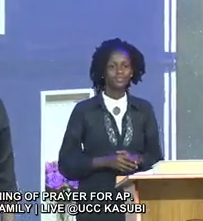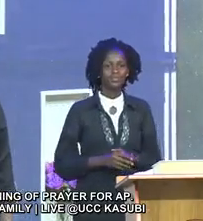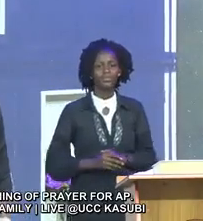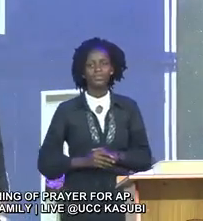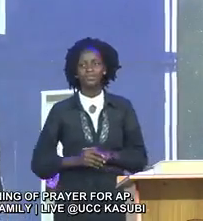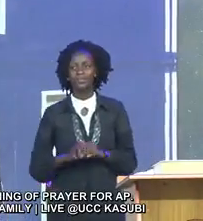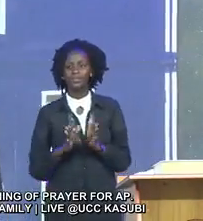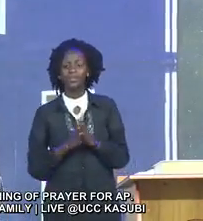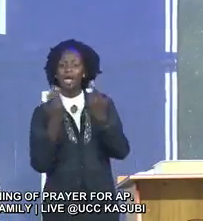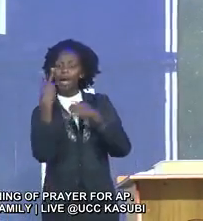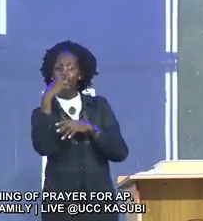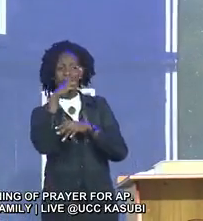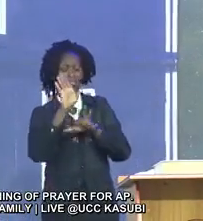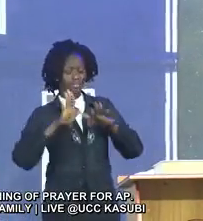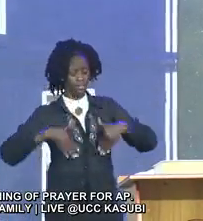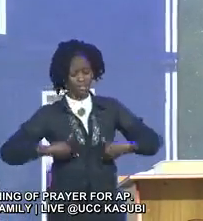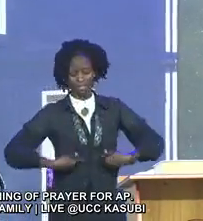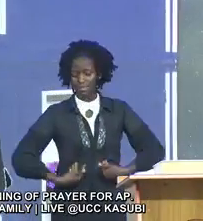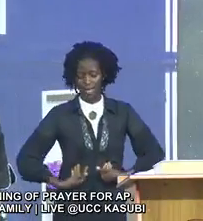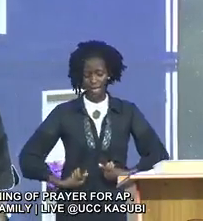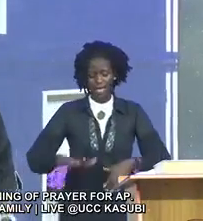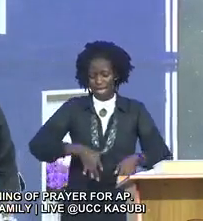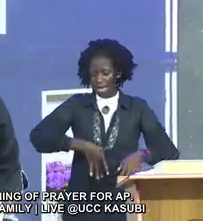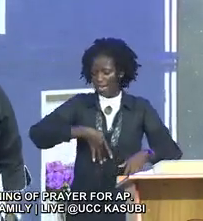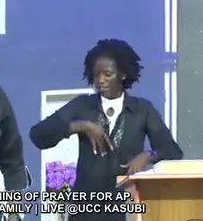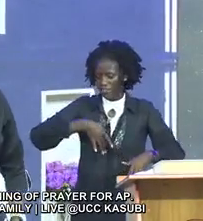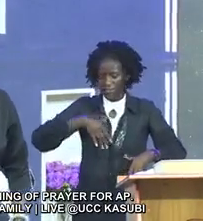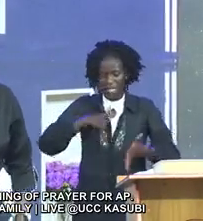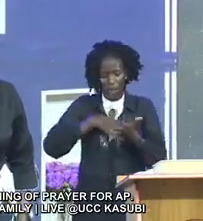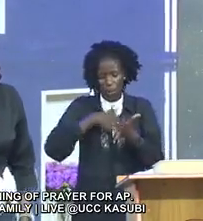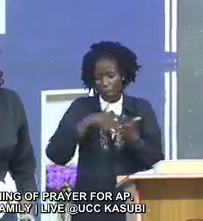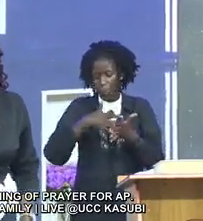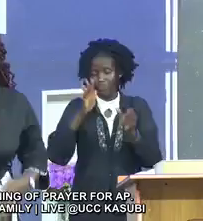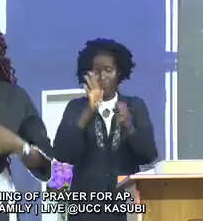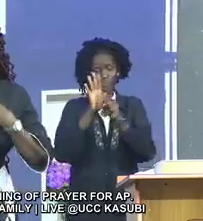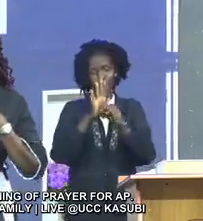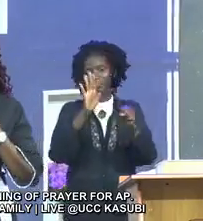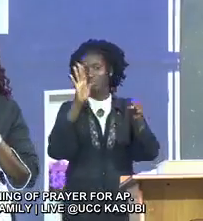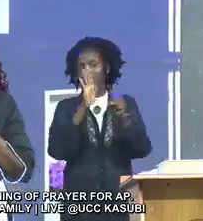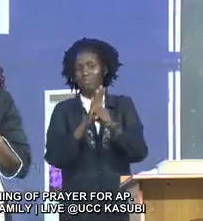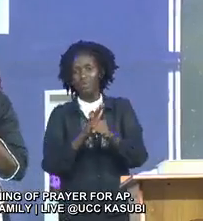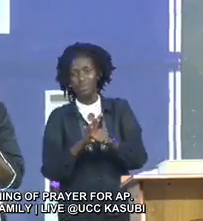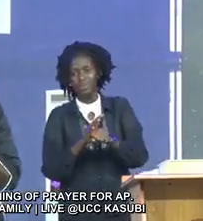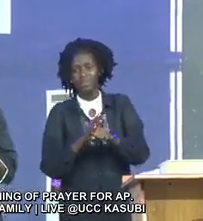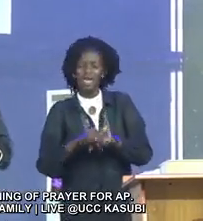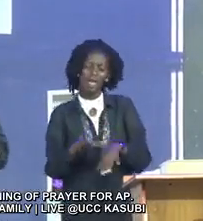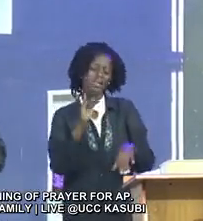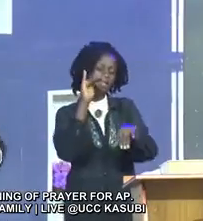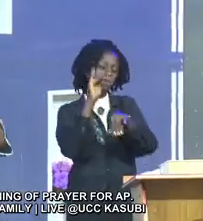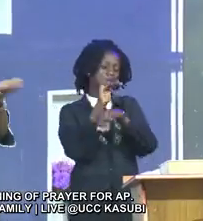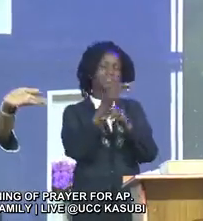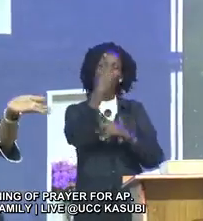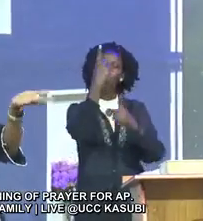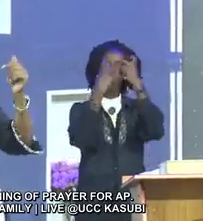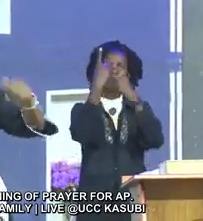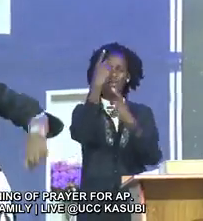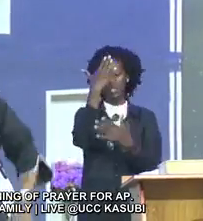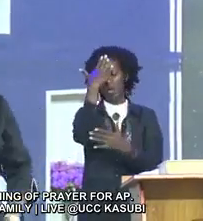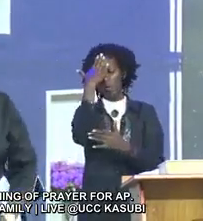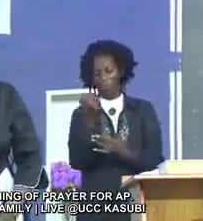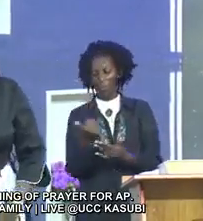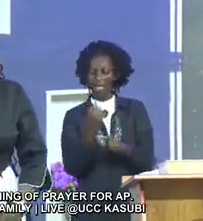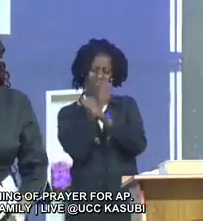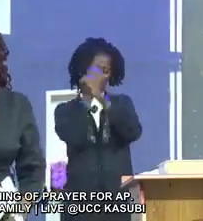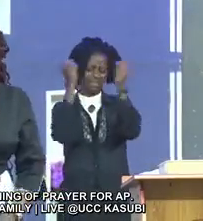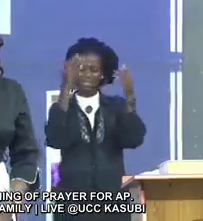kula okoye, muriotende waritwa, muringa webusa dale chizi